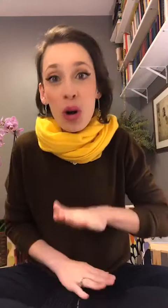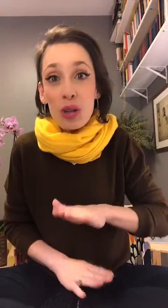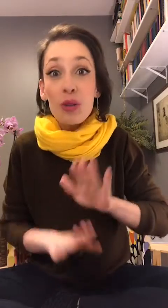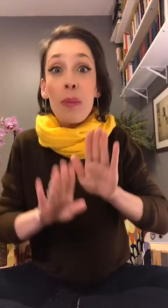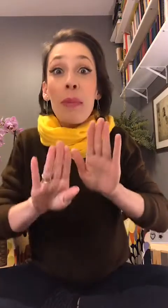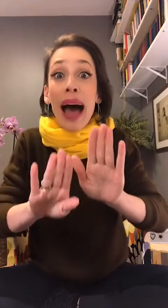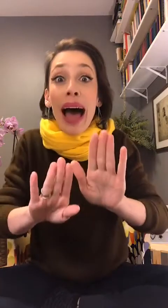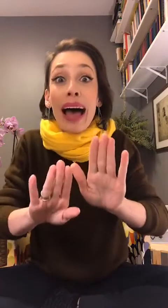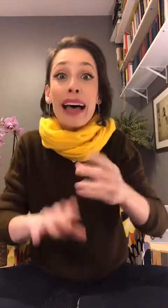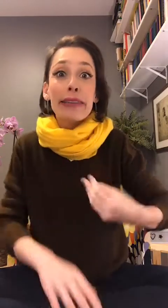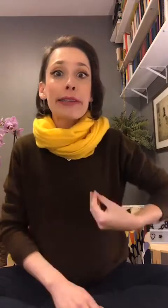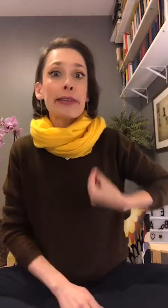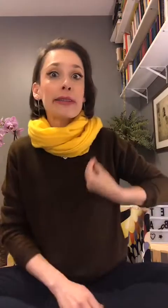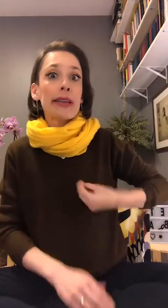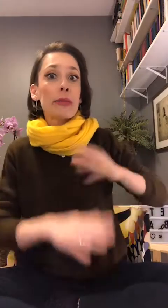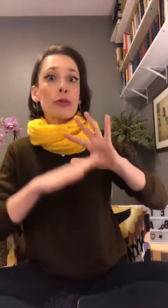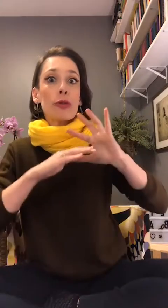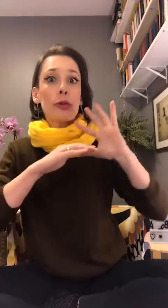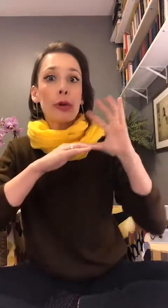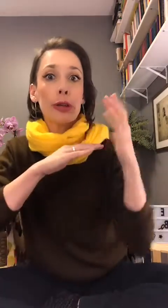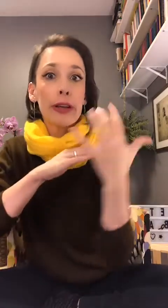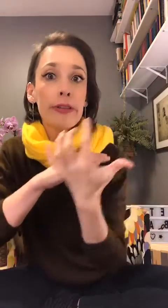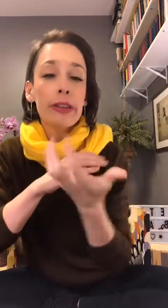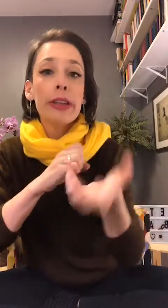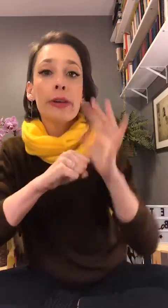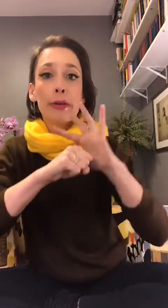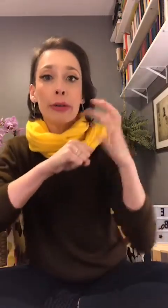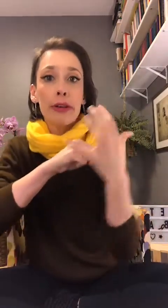não gosto, mas estamos com